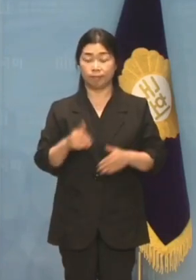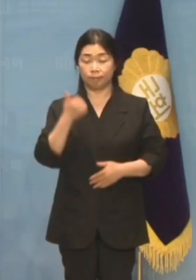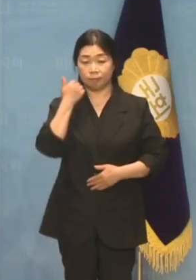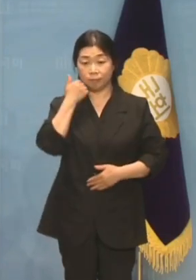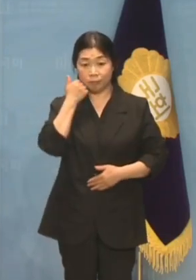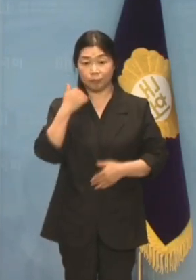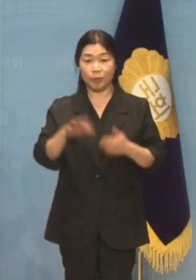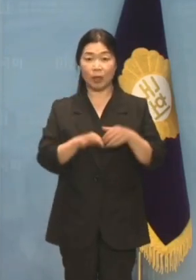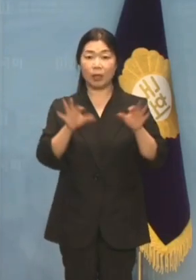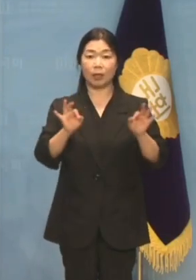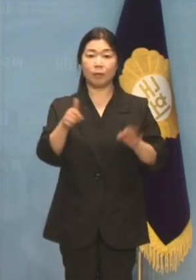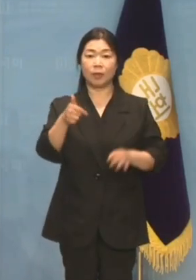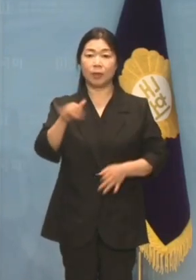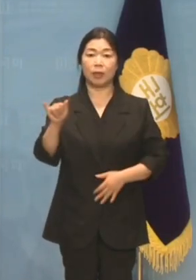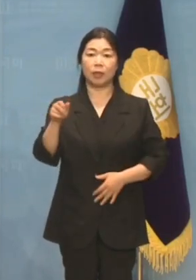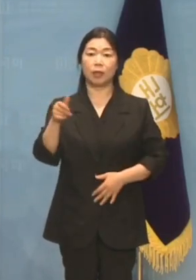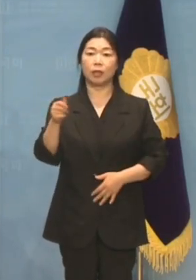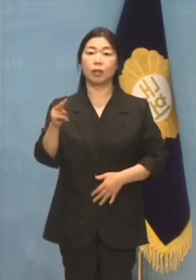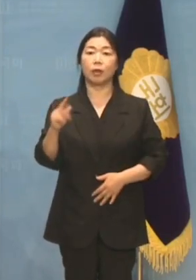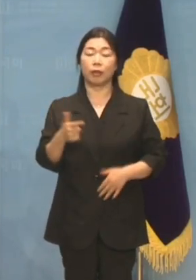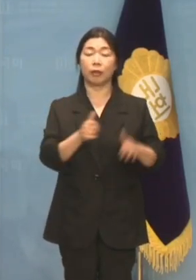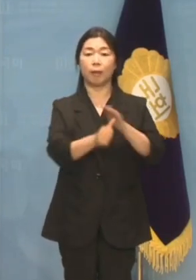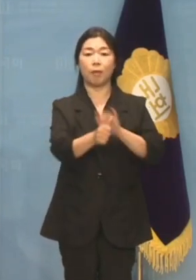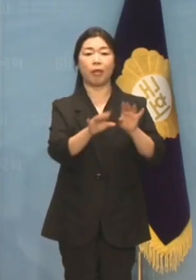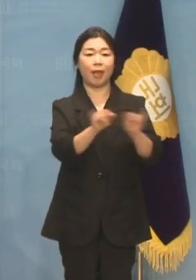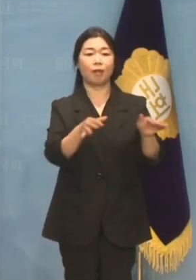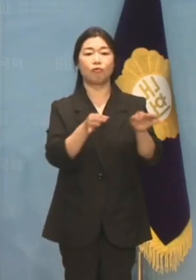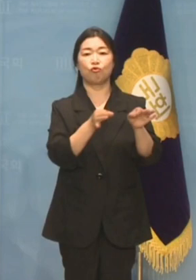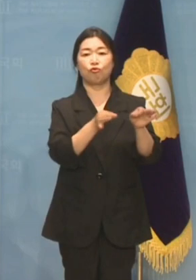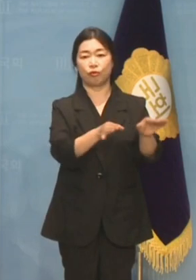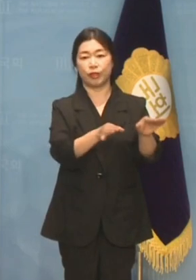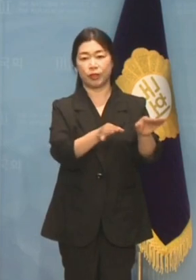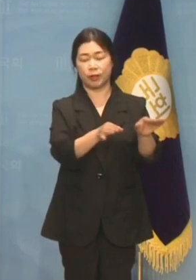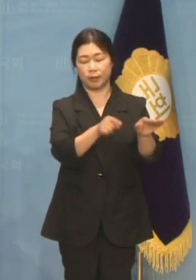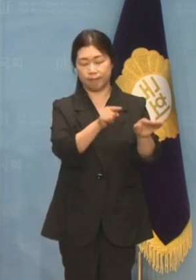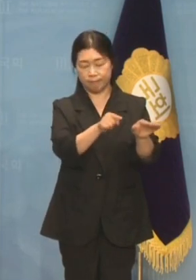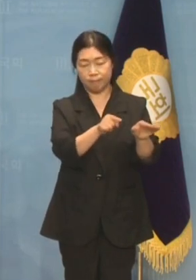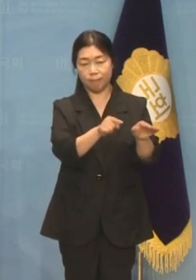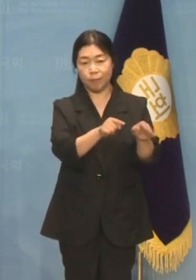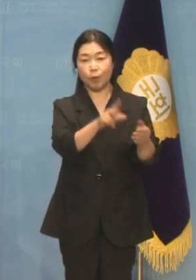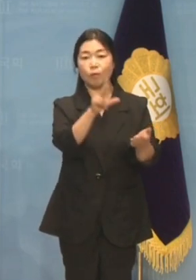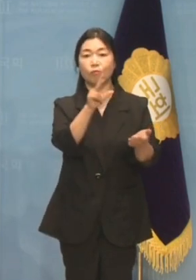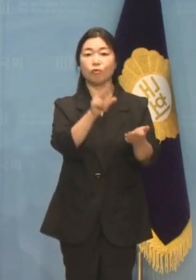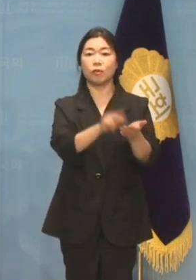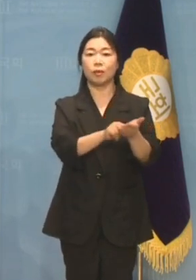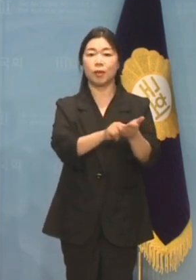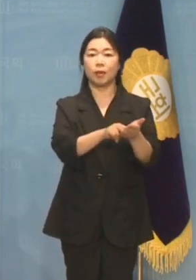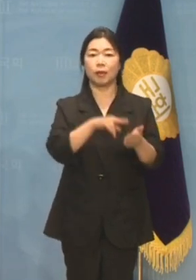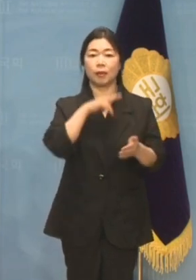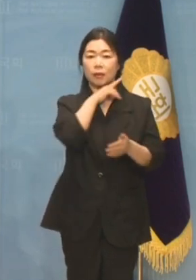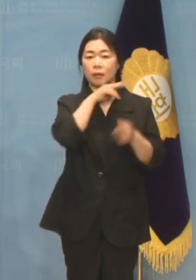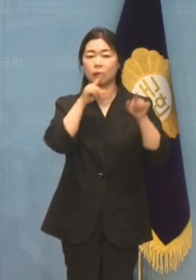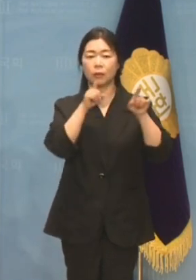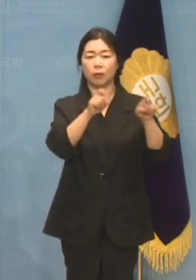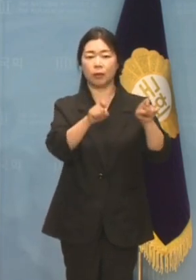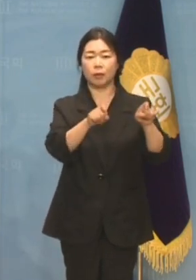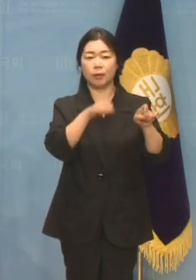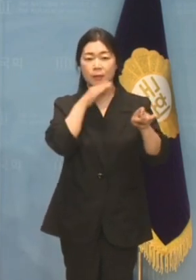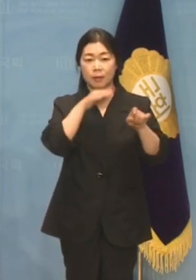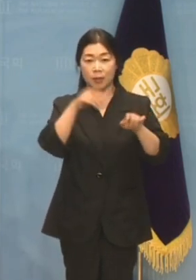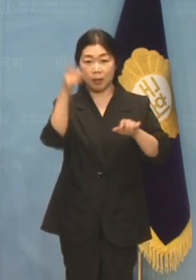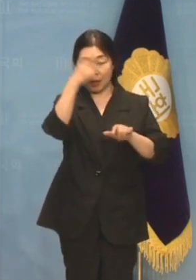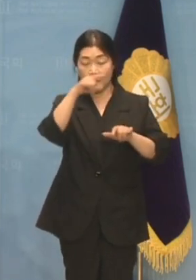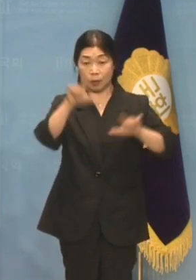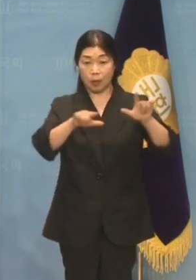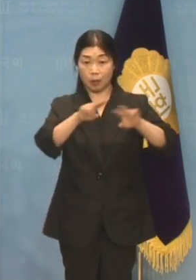저는 김기현 대표 땅 투기 및 토착 토건 비리 의혹 진상조사 TF 단장을